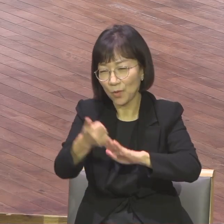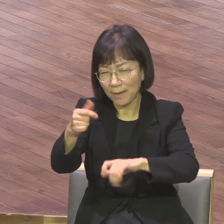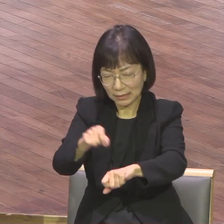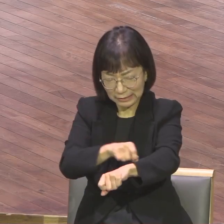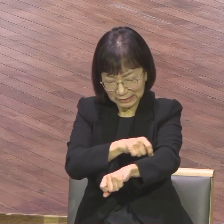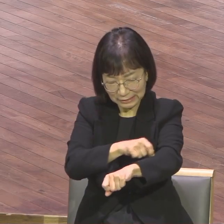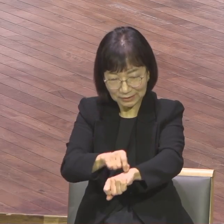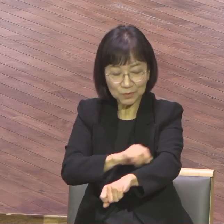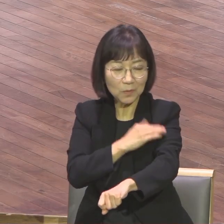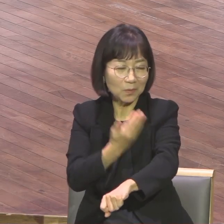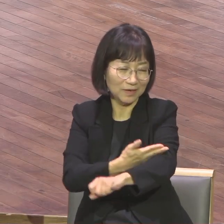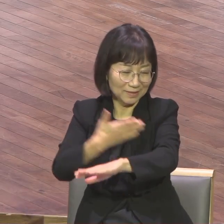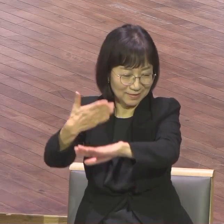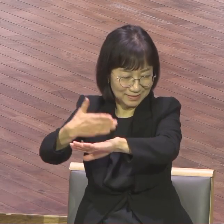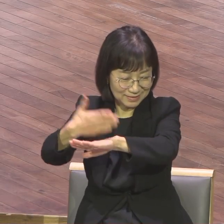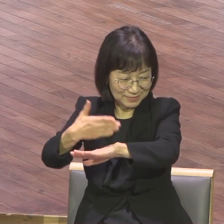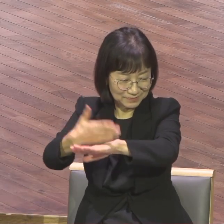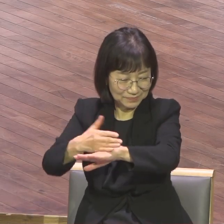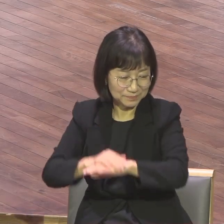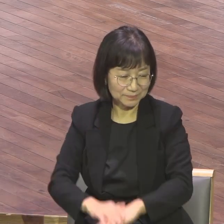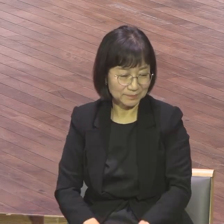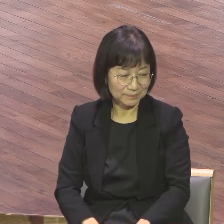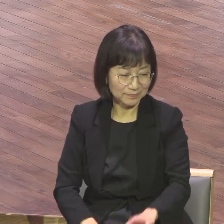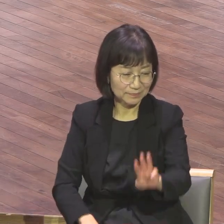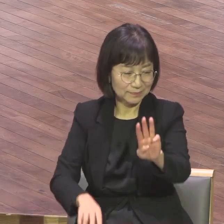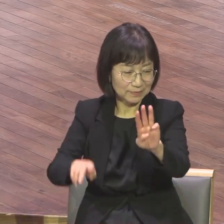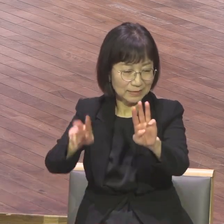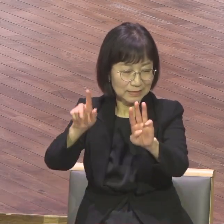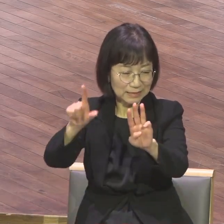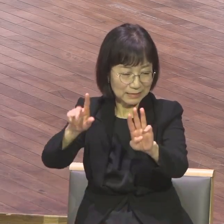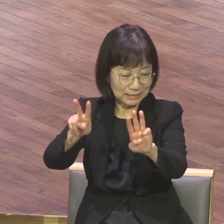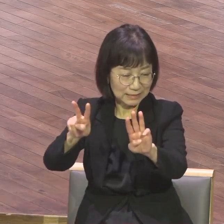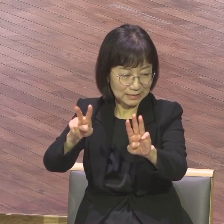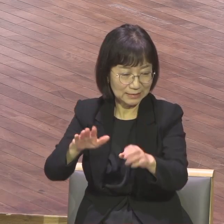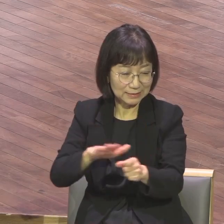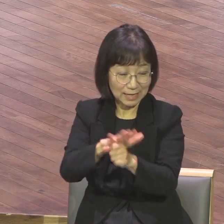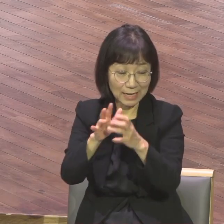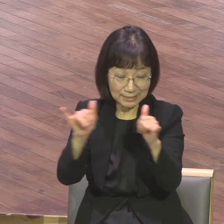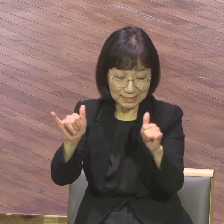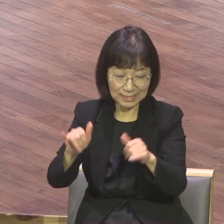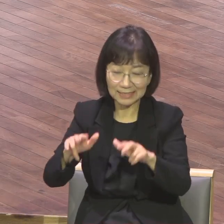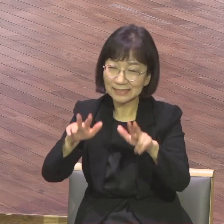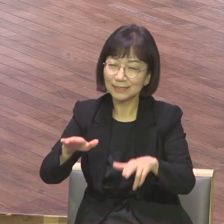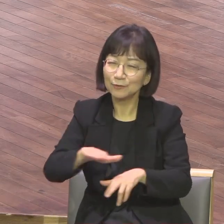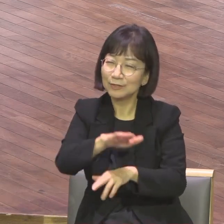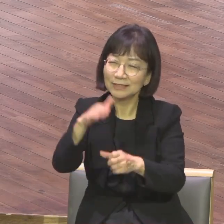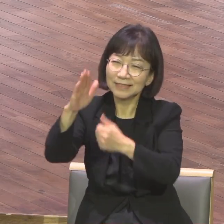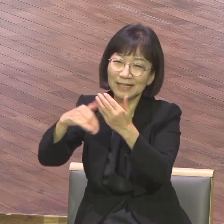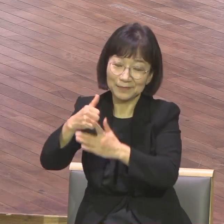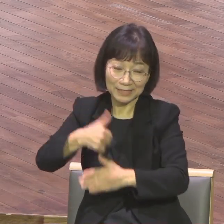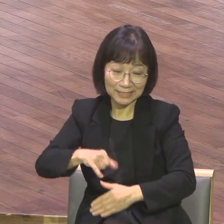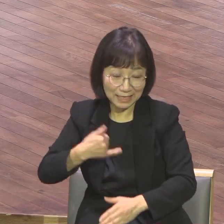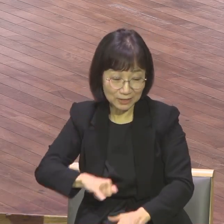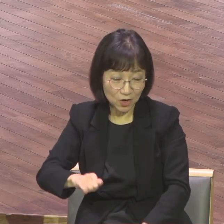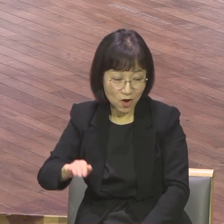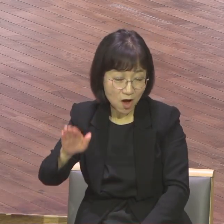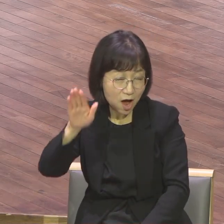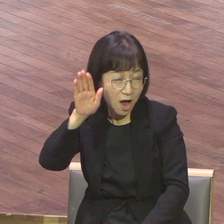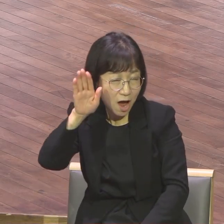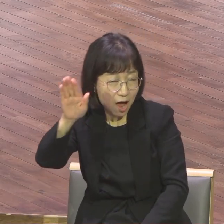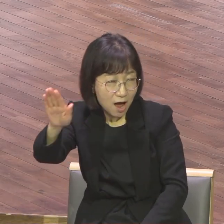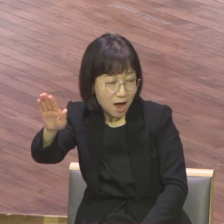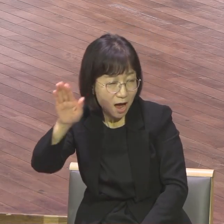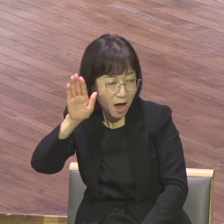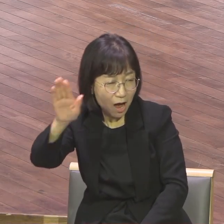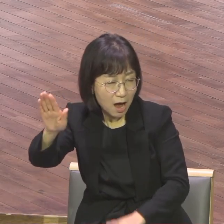2절 3절을 봅니다. 사랑하는 자들아, 우리가 지금은 하나님의 자녀라. 장래 어떻게 될지는